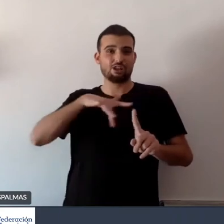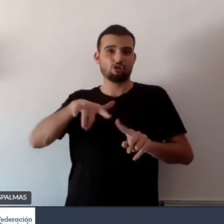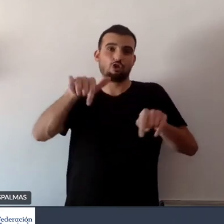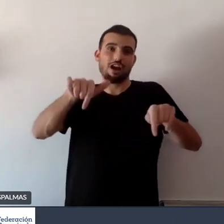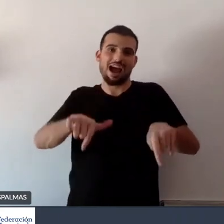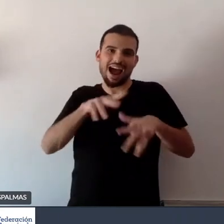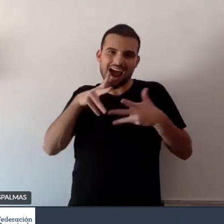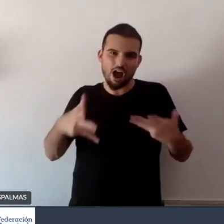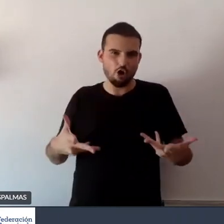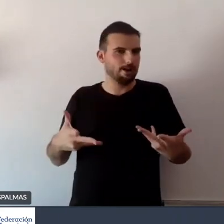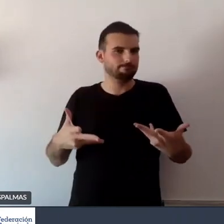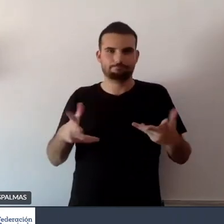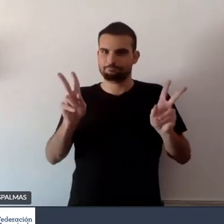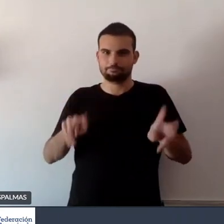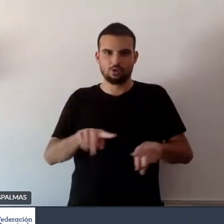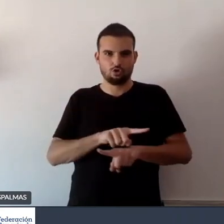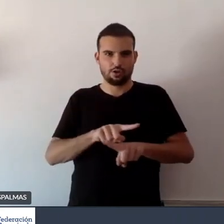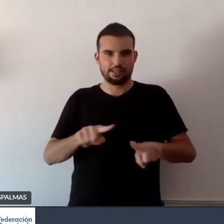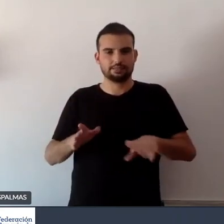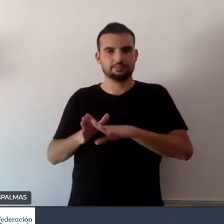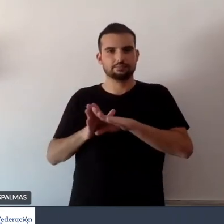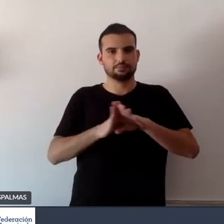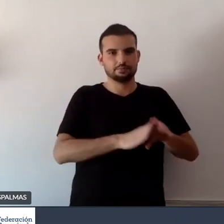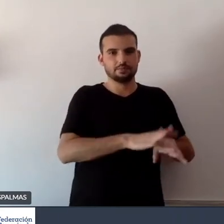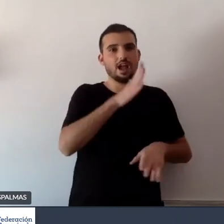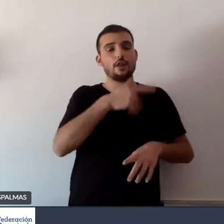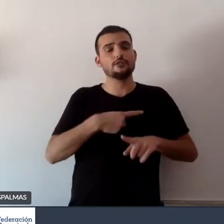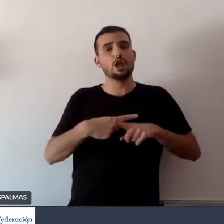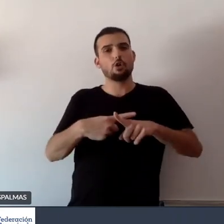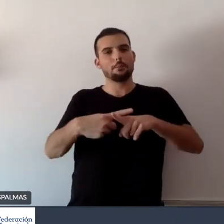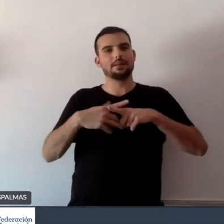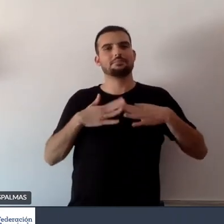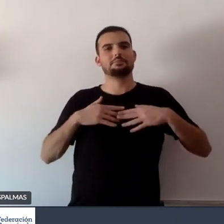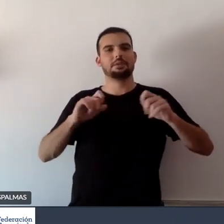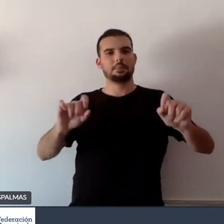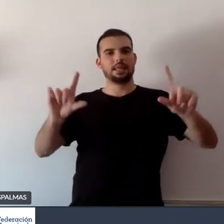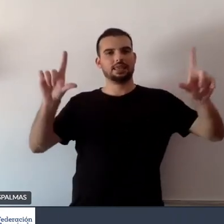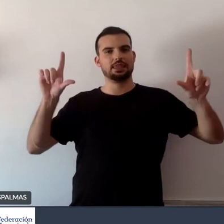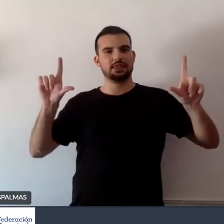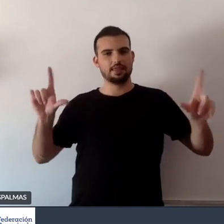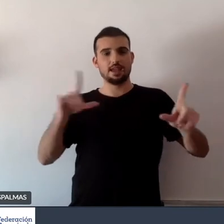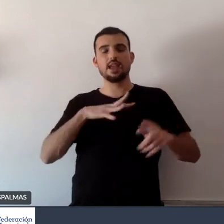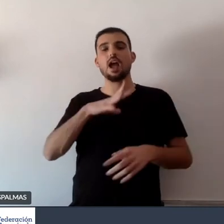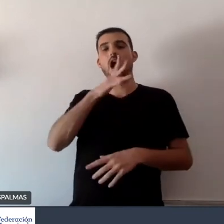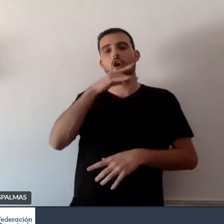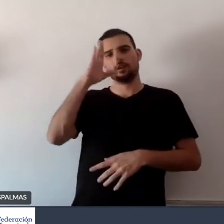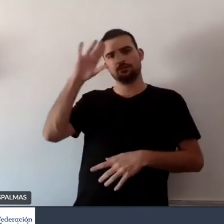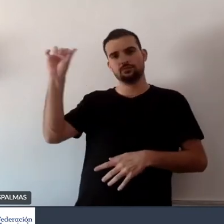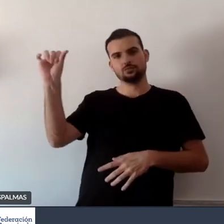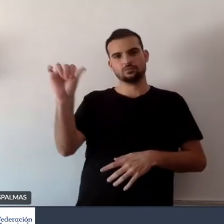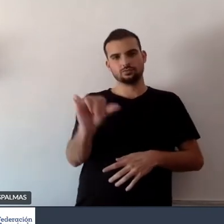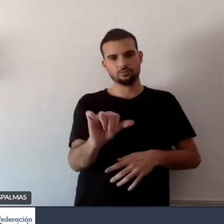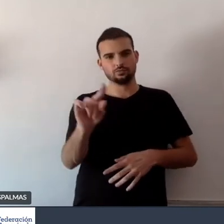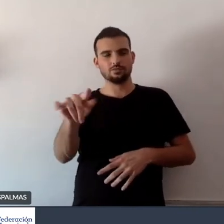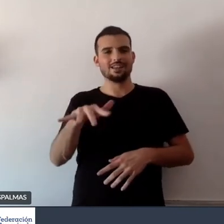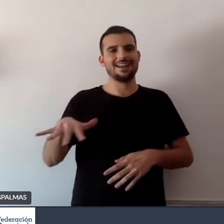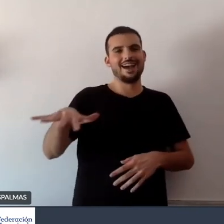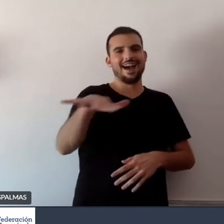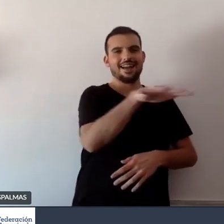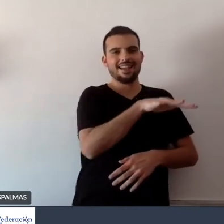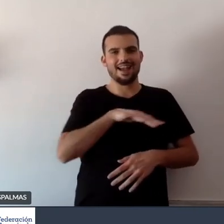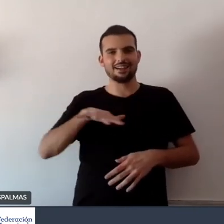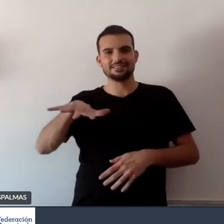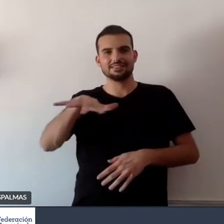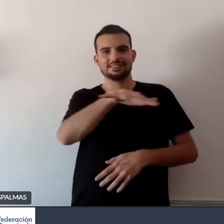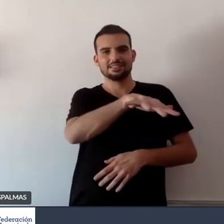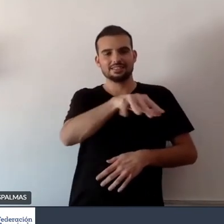momentos. Voy a compartir pantalla con vosotros y lo que vamos a hacer es vamos a ver las áreas que yo